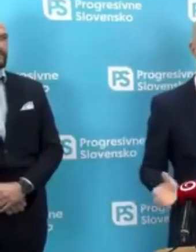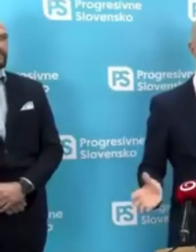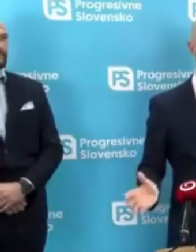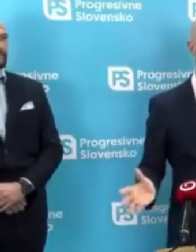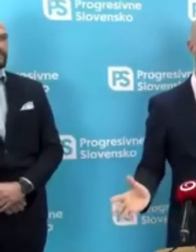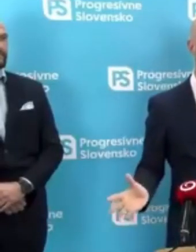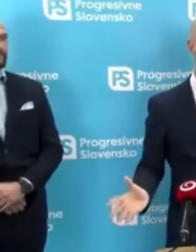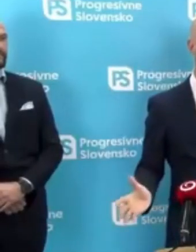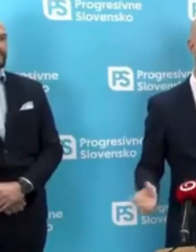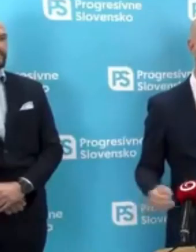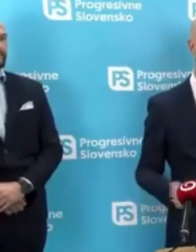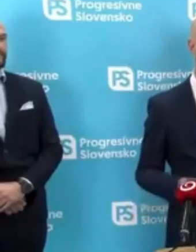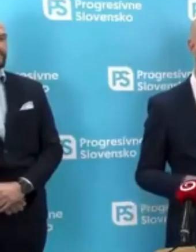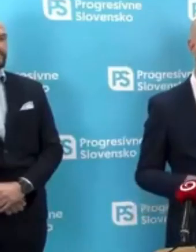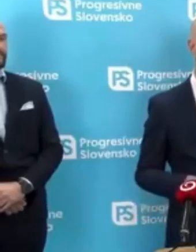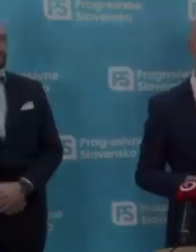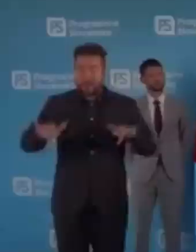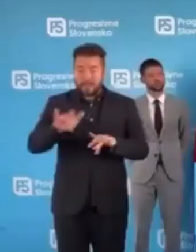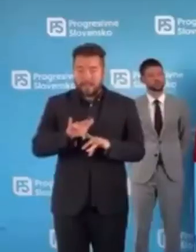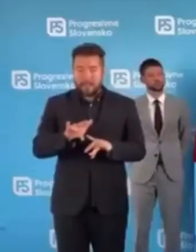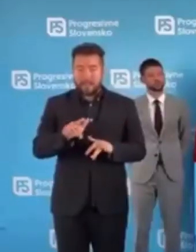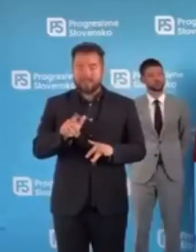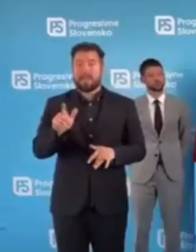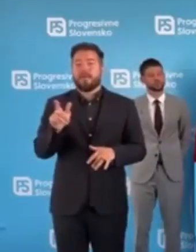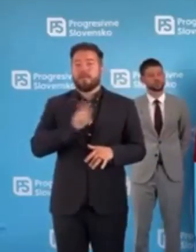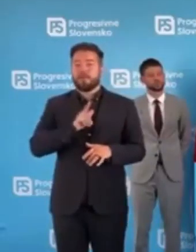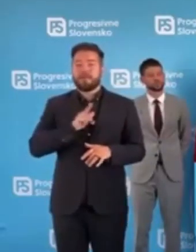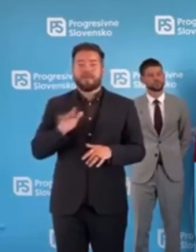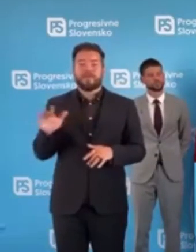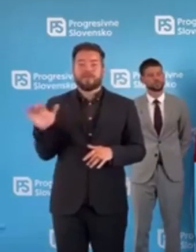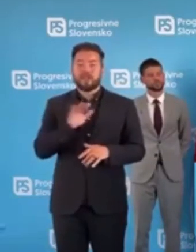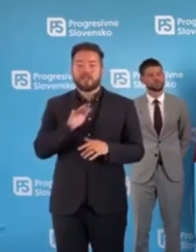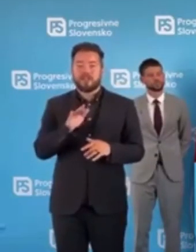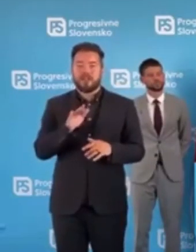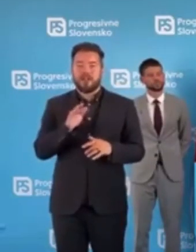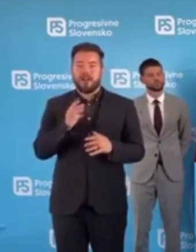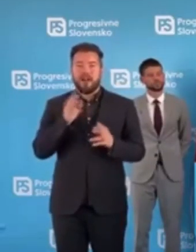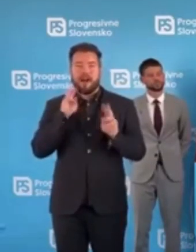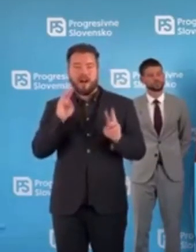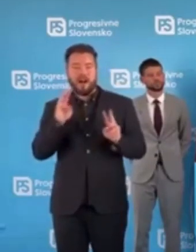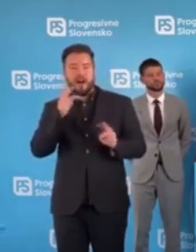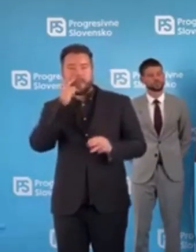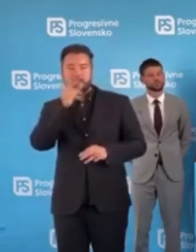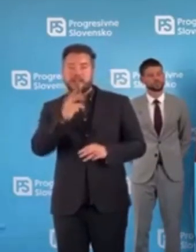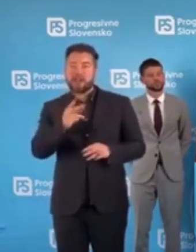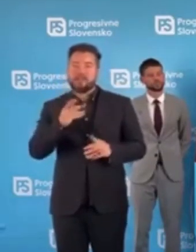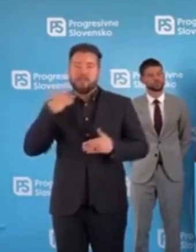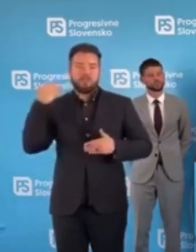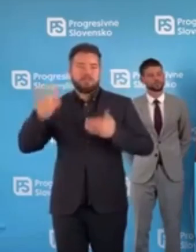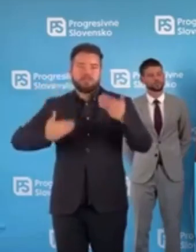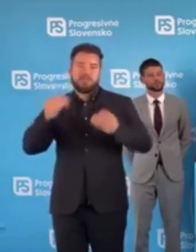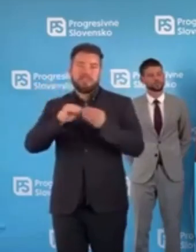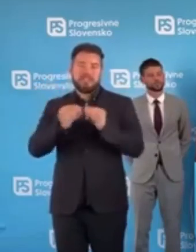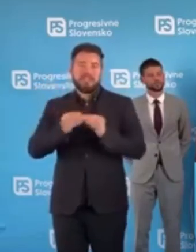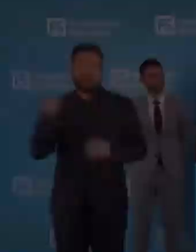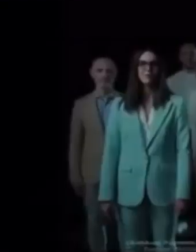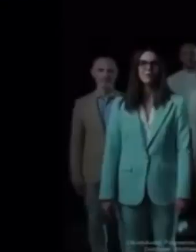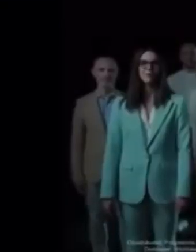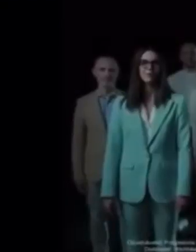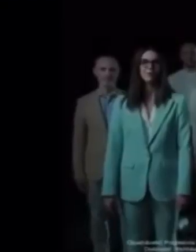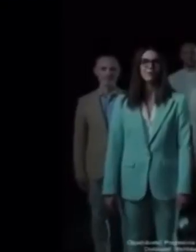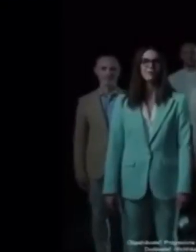hodnoty chcem v politike hájiť. Tu budú všetci prekvapene pozerať, aké veci sa tu začnú diať, aké veci tu budú fungovať.